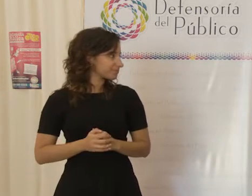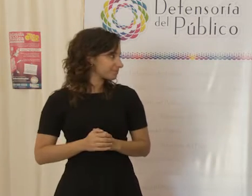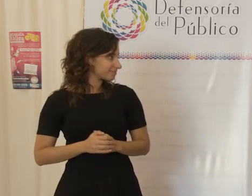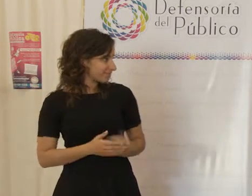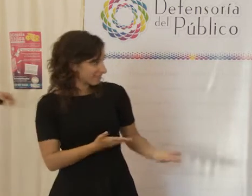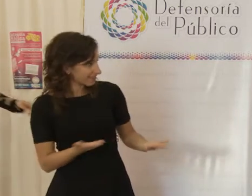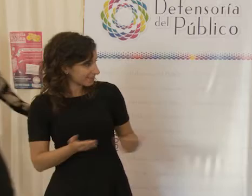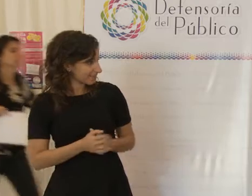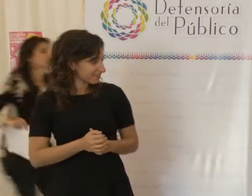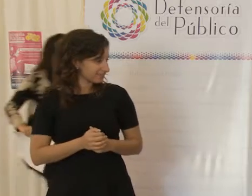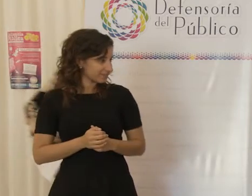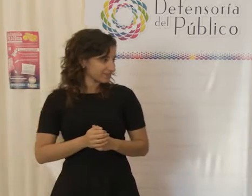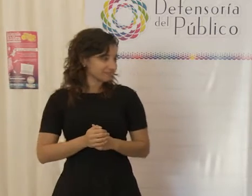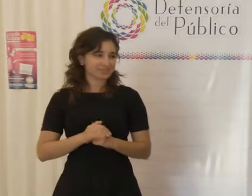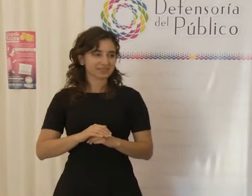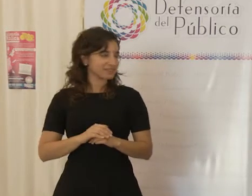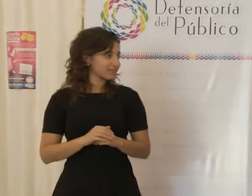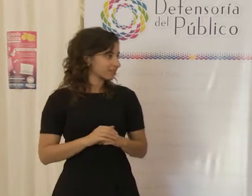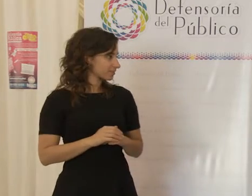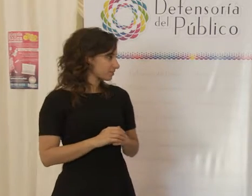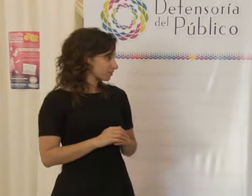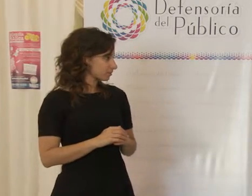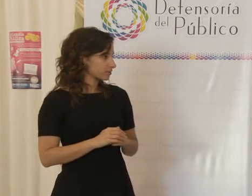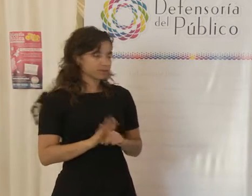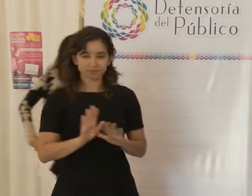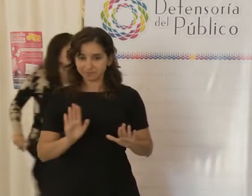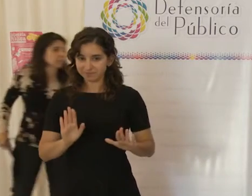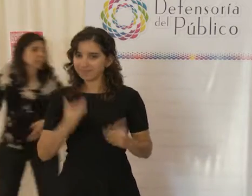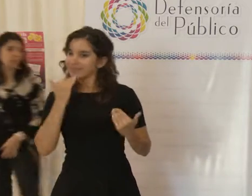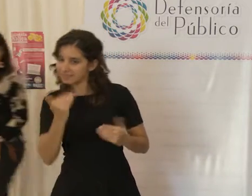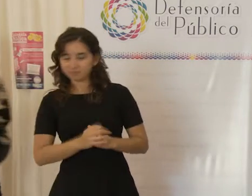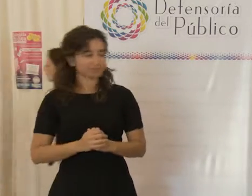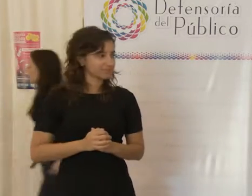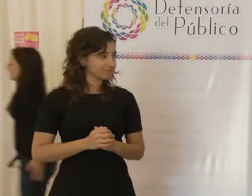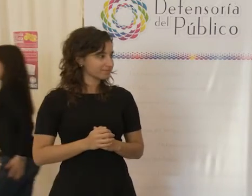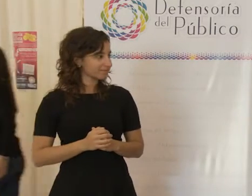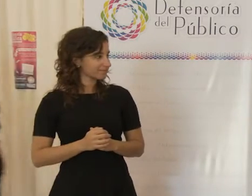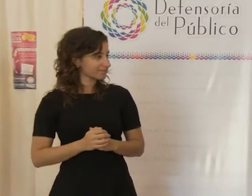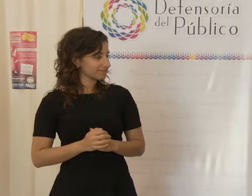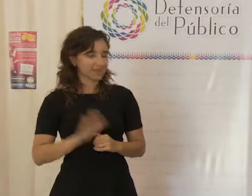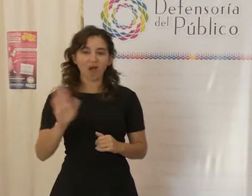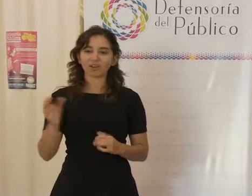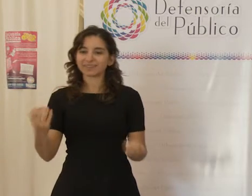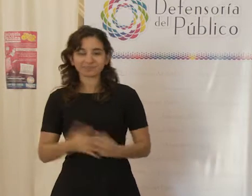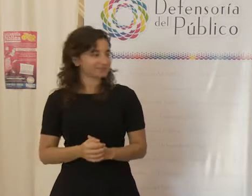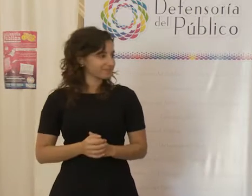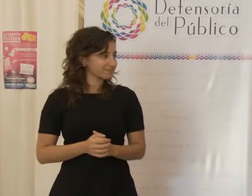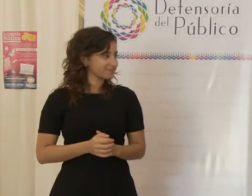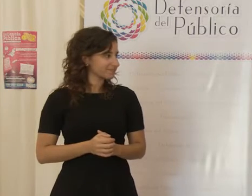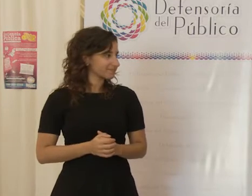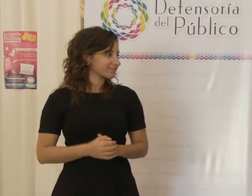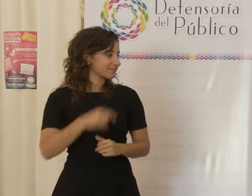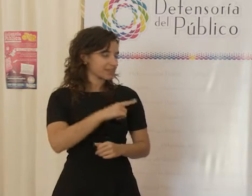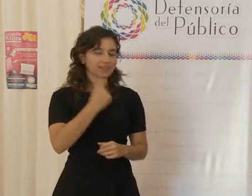así bueno muchas muchas gracias Hola qué tal quería